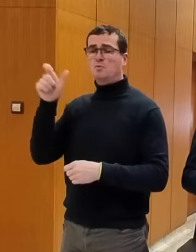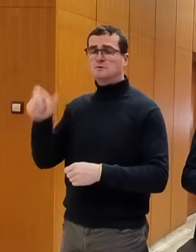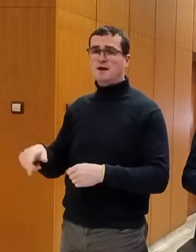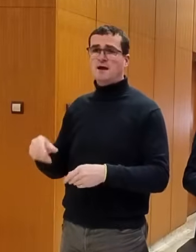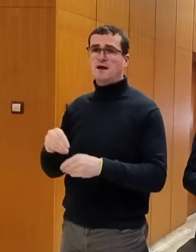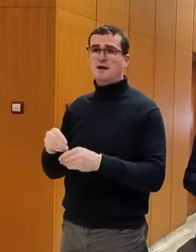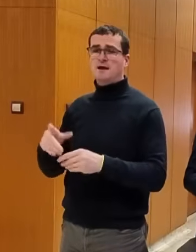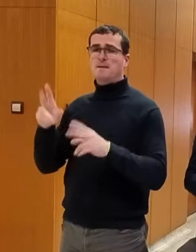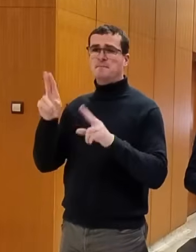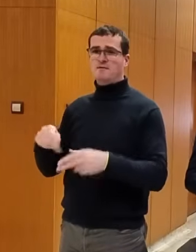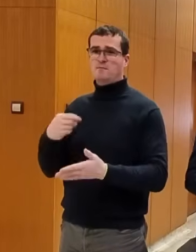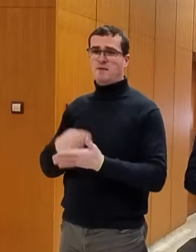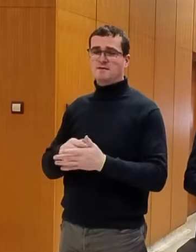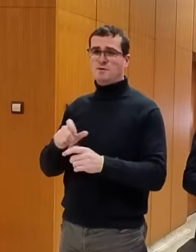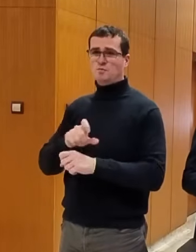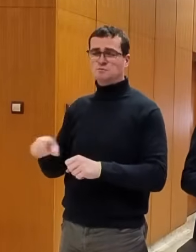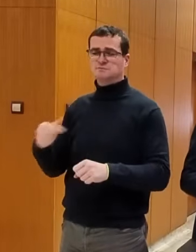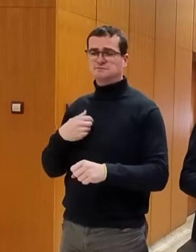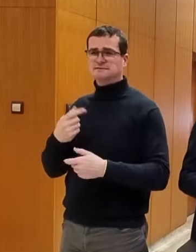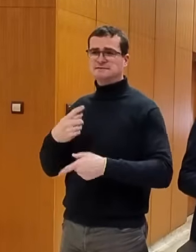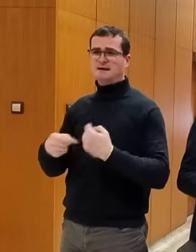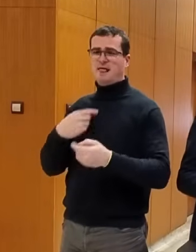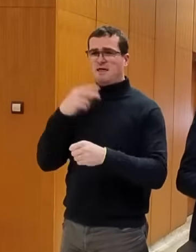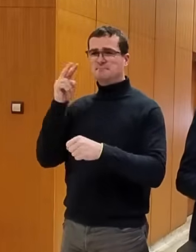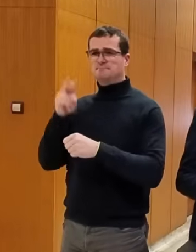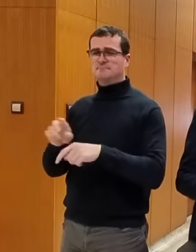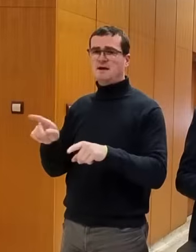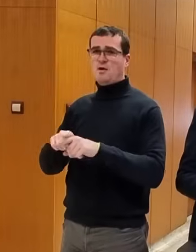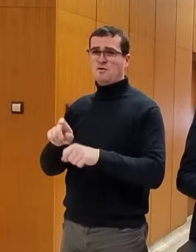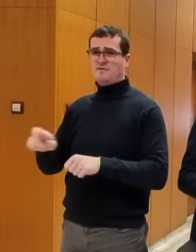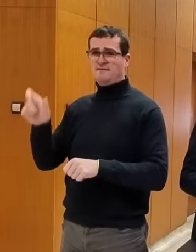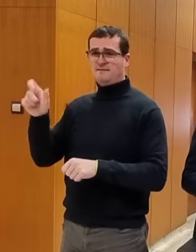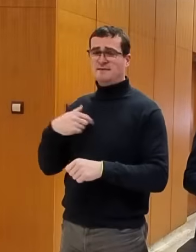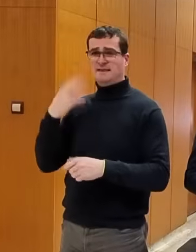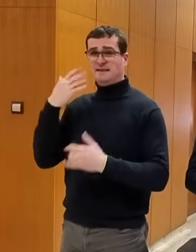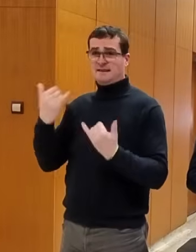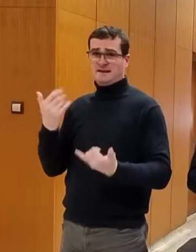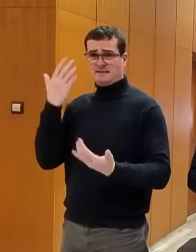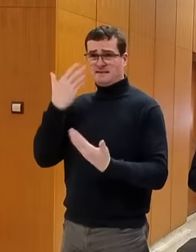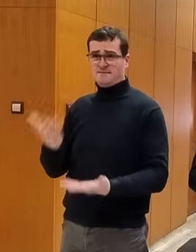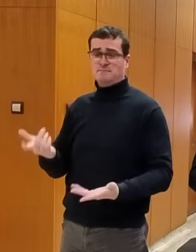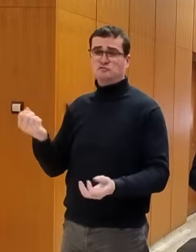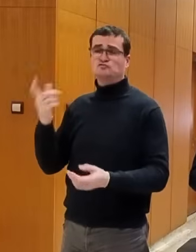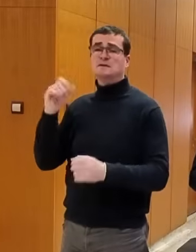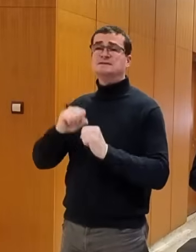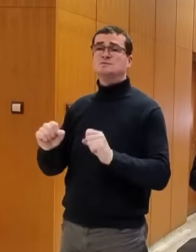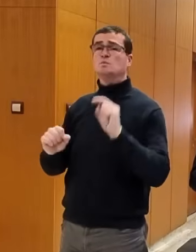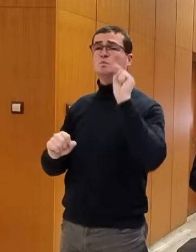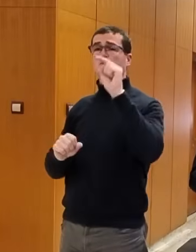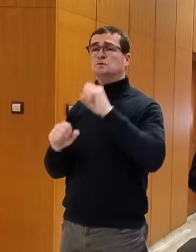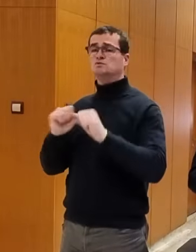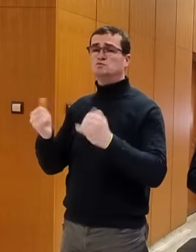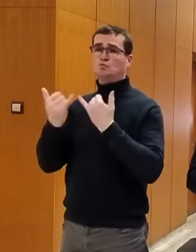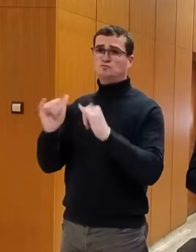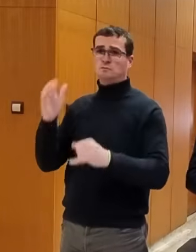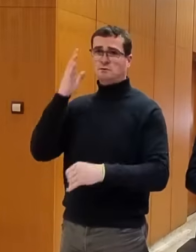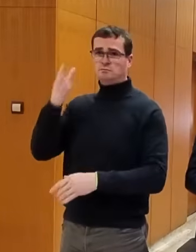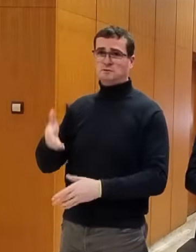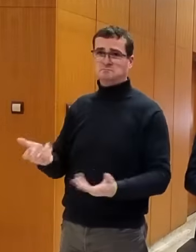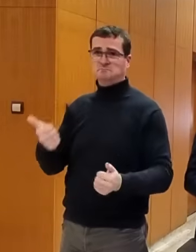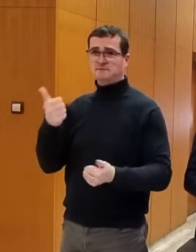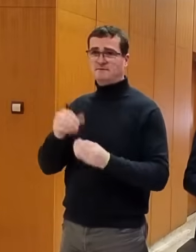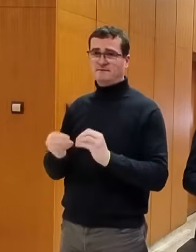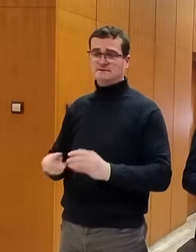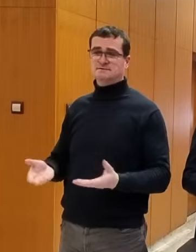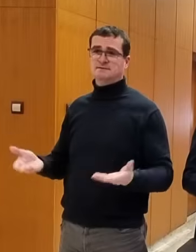sú pravoplatne odsúdení, stále sa má na nich hľadiť ako na nevinných a my nevieme dnes, či nebudú na súde súdom oslobodení. To je